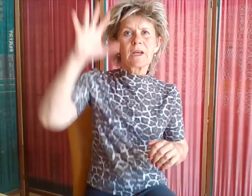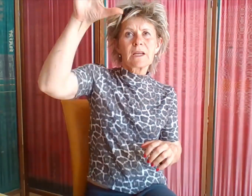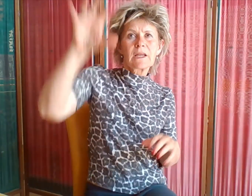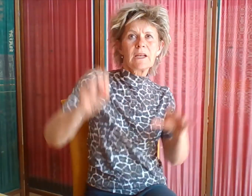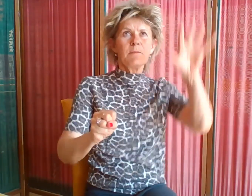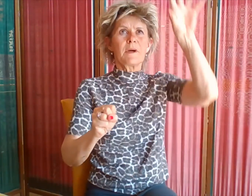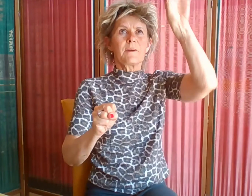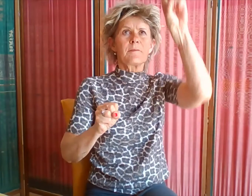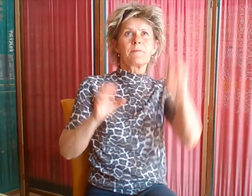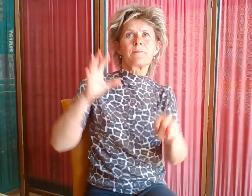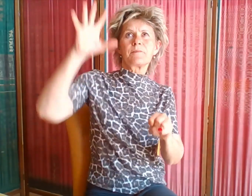Klimmen.